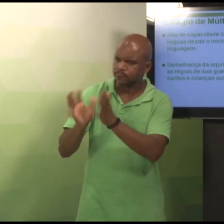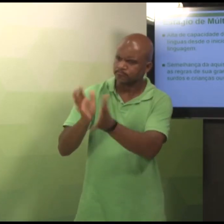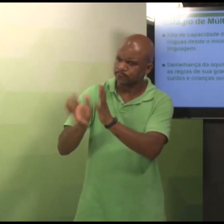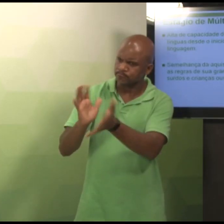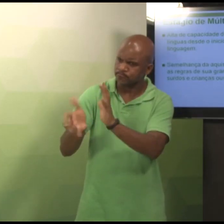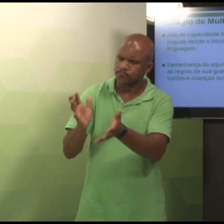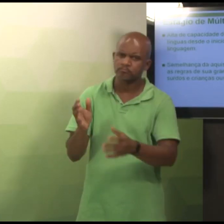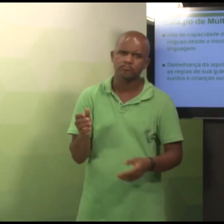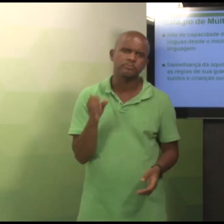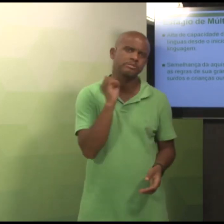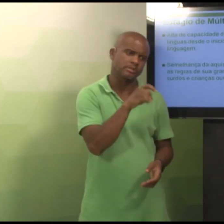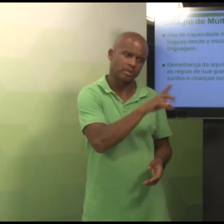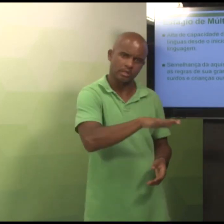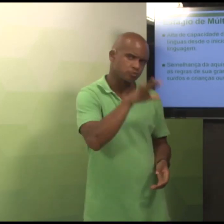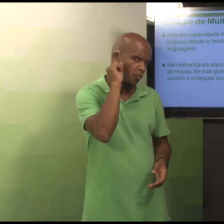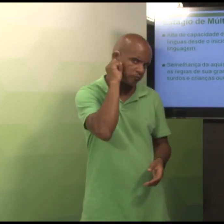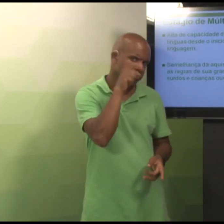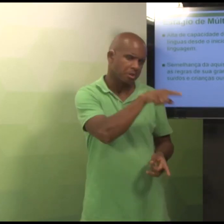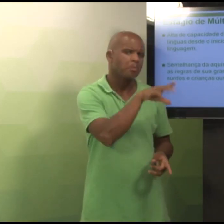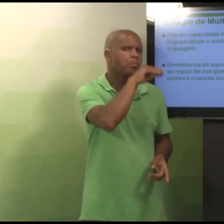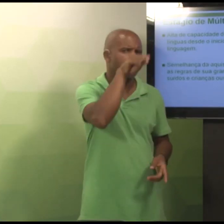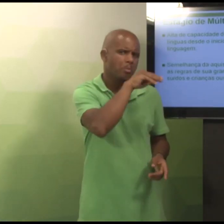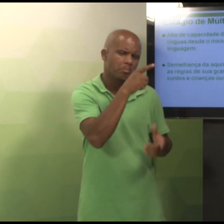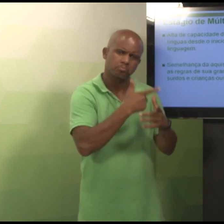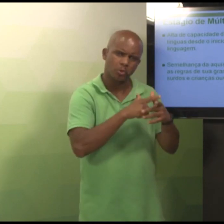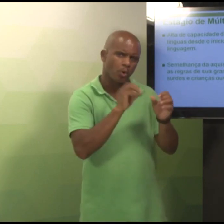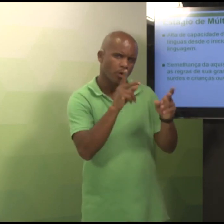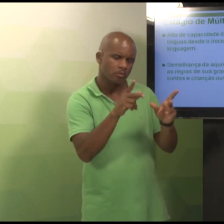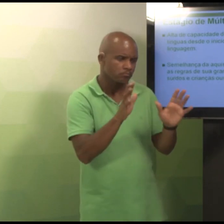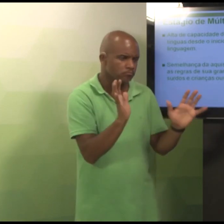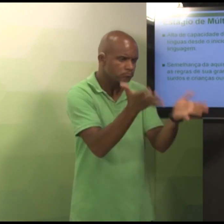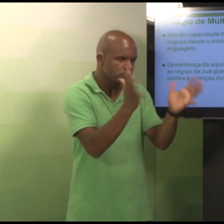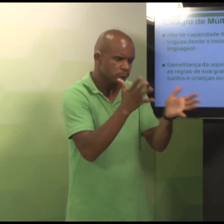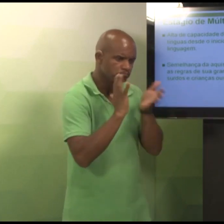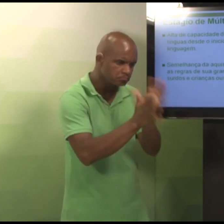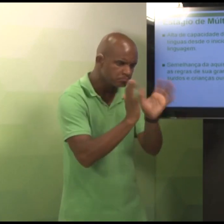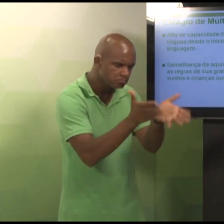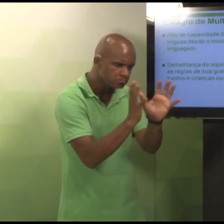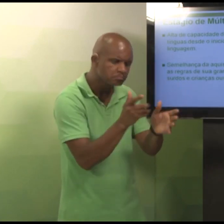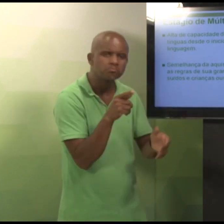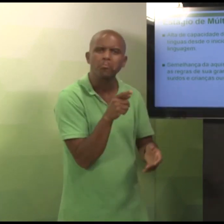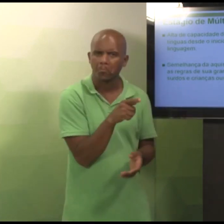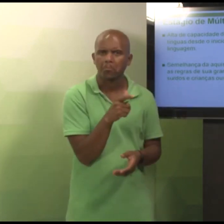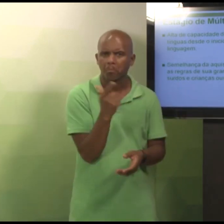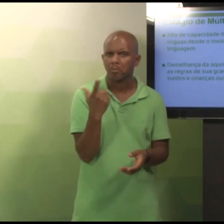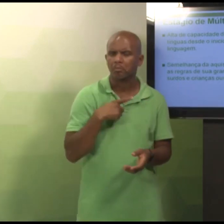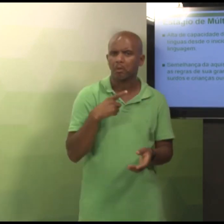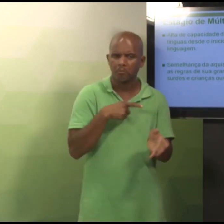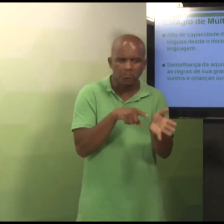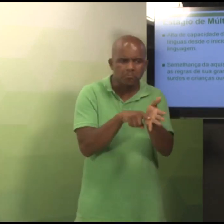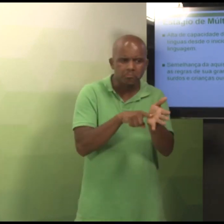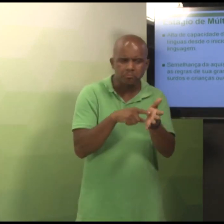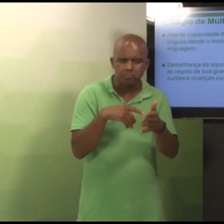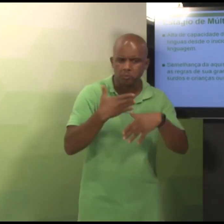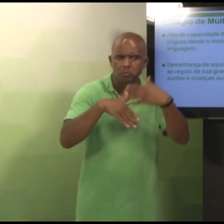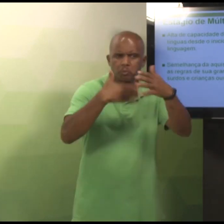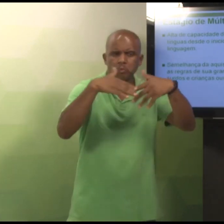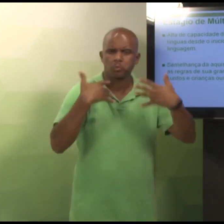E isso quando há estímulo para a aprendizagem das línguas de sinais ou das línguas orais. É